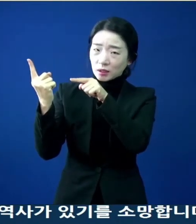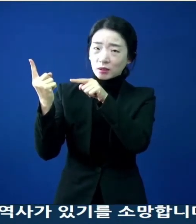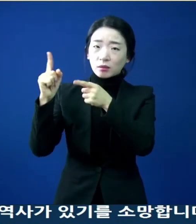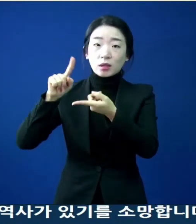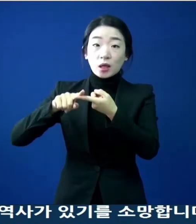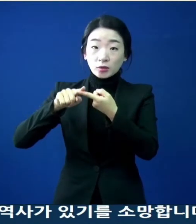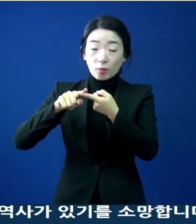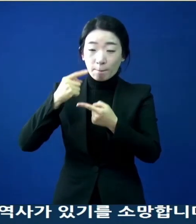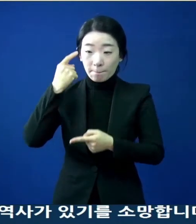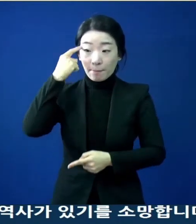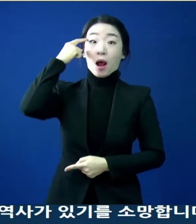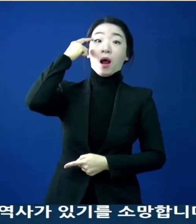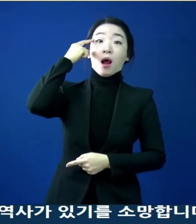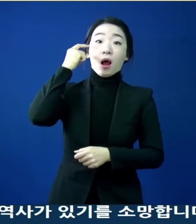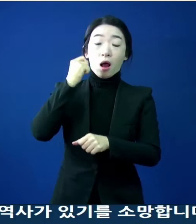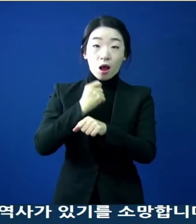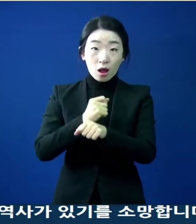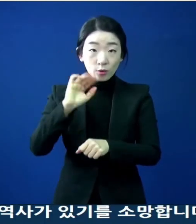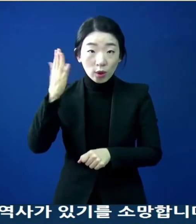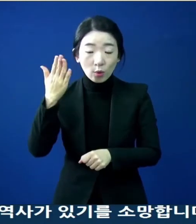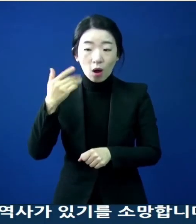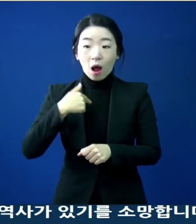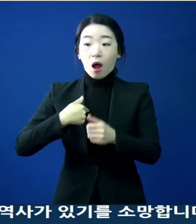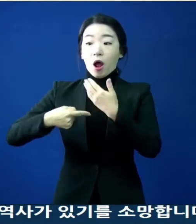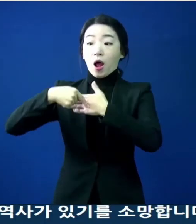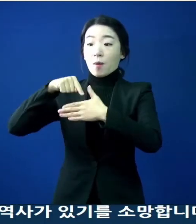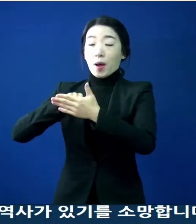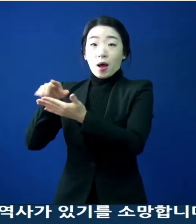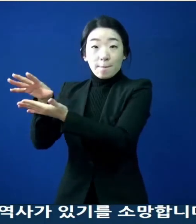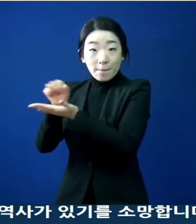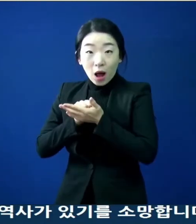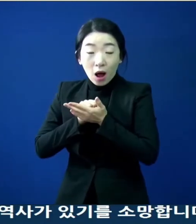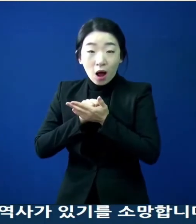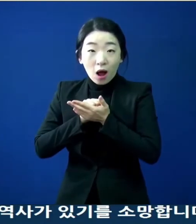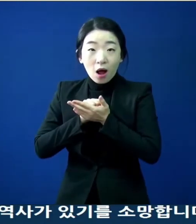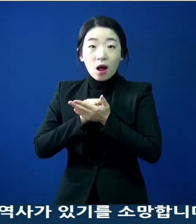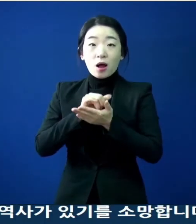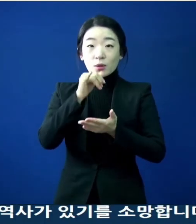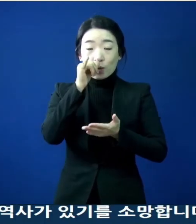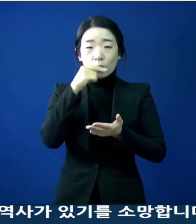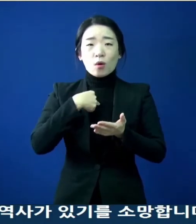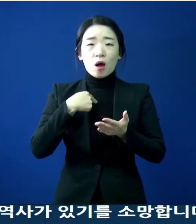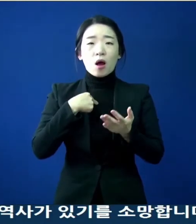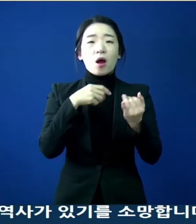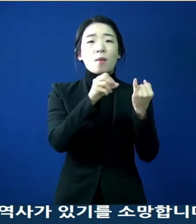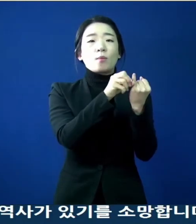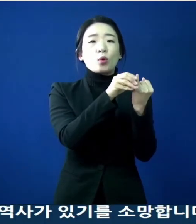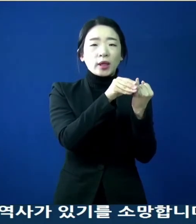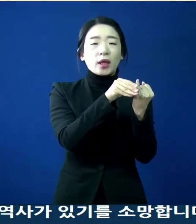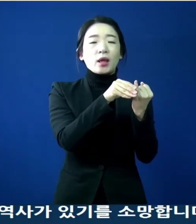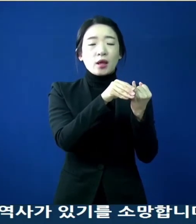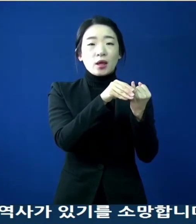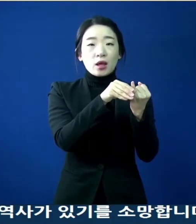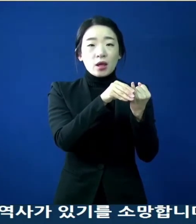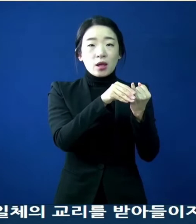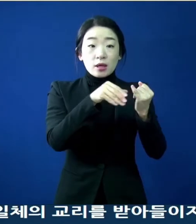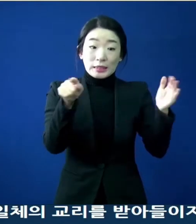깨닫게 되고 그것을 마음속에 수용하게 되면서 이분은 어릴 때부터 모태신앙의 가정에서 좀